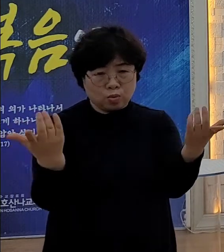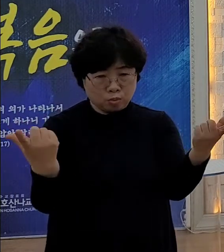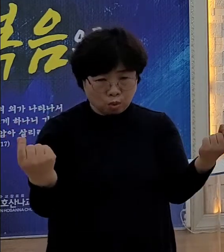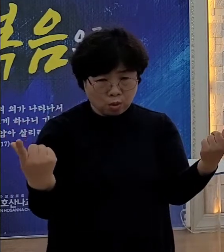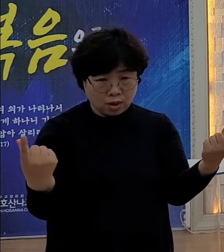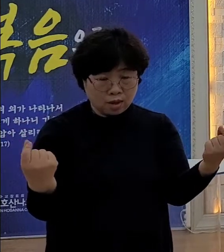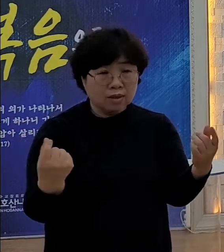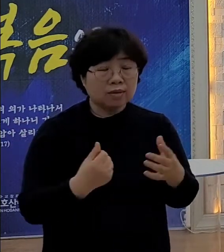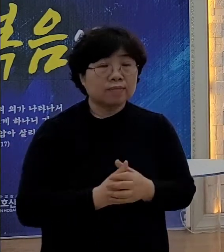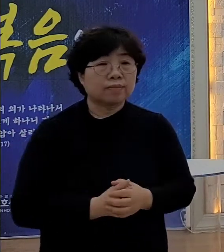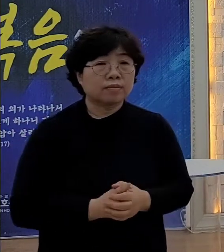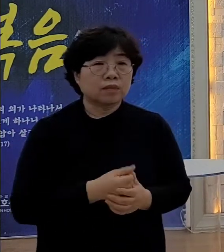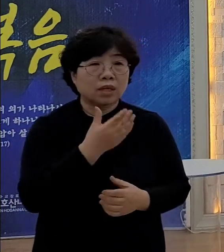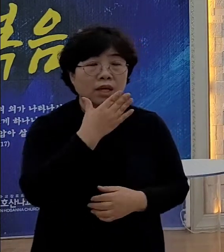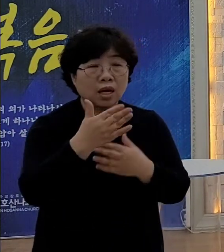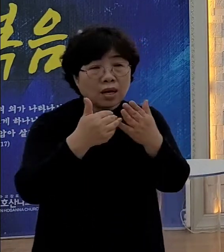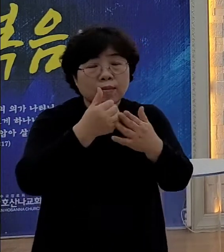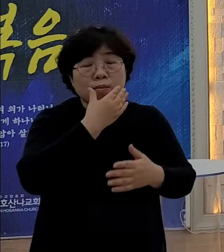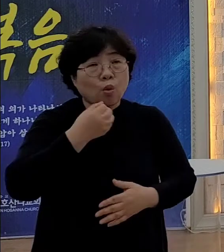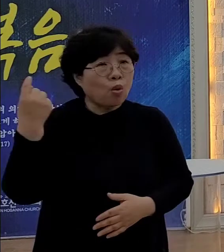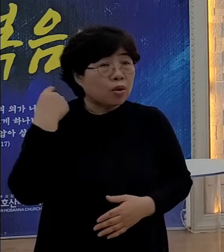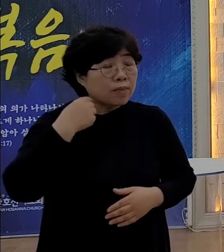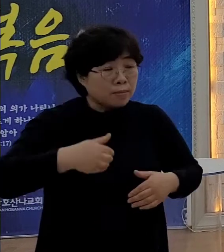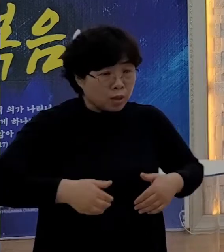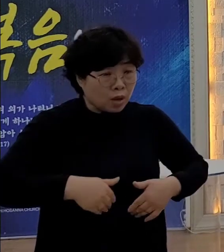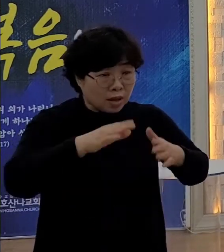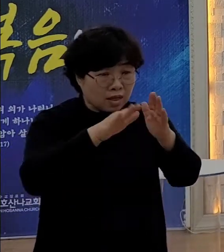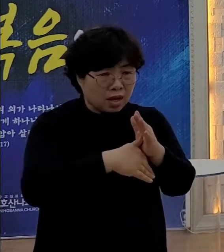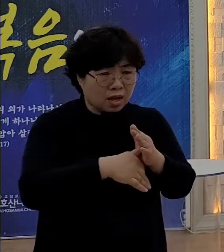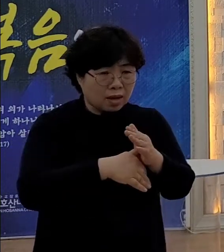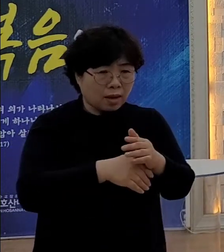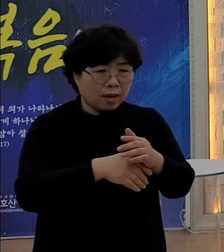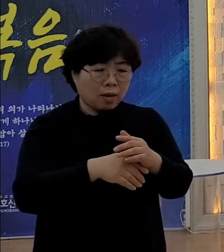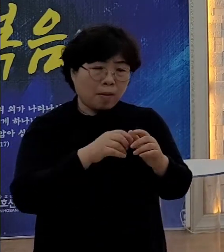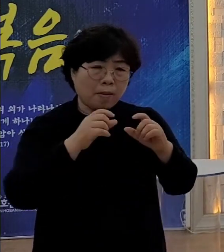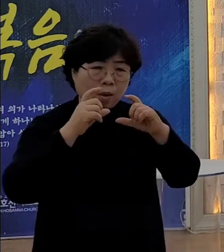시대다라는 것을 말씀하고 있는 거예요. 여러분 우리가 살아가고 있는 이 세상을 한번 보세요.